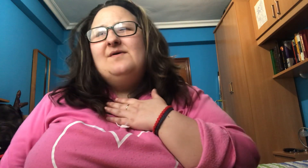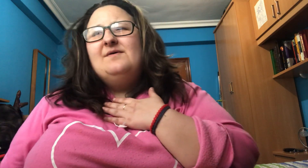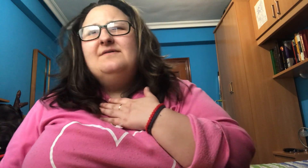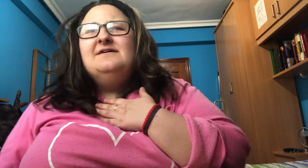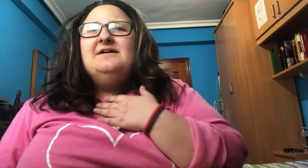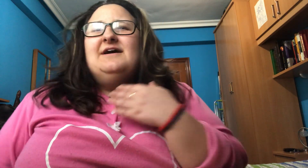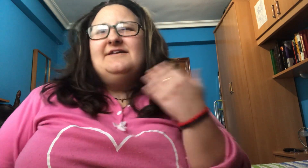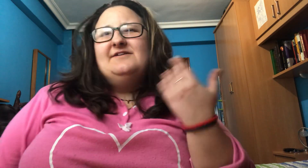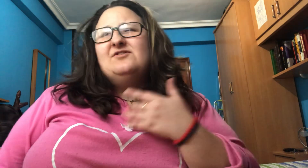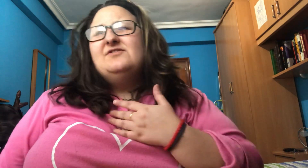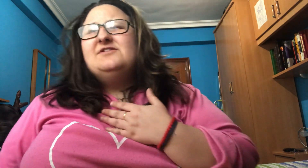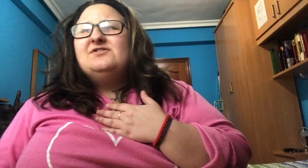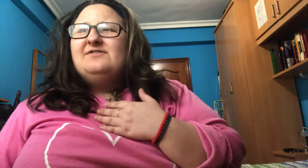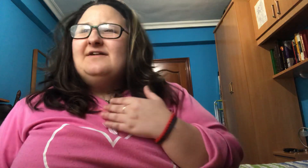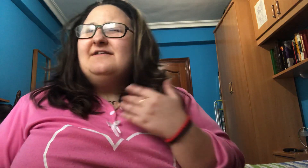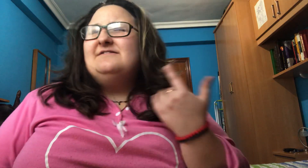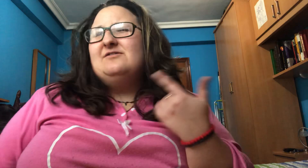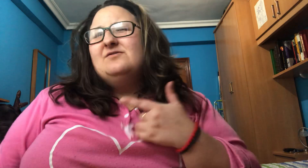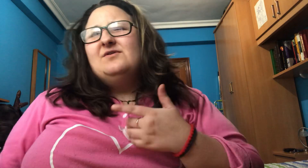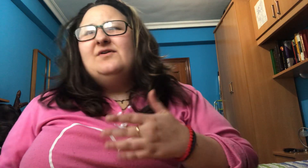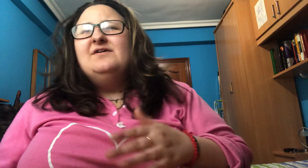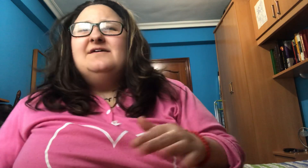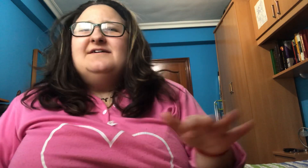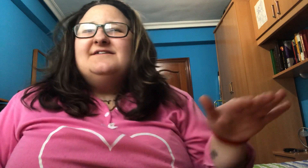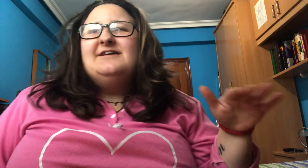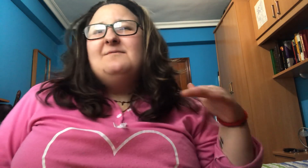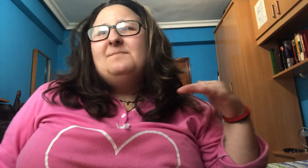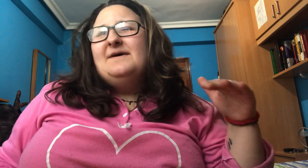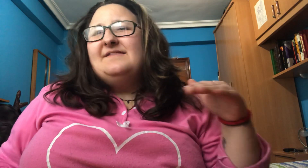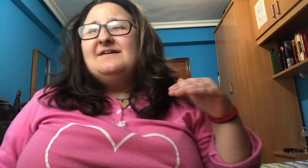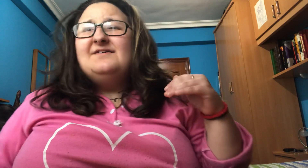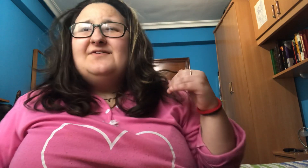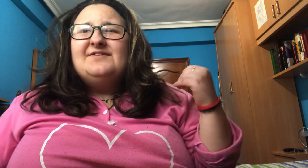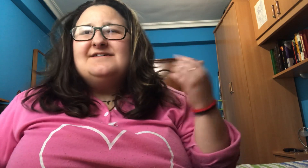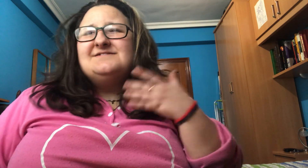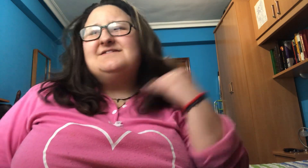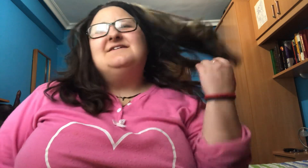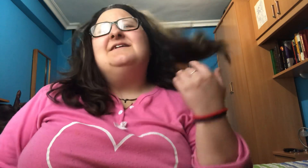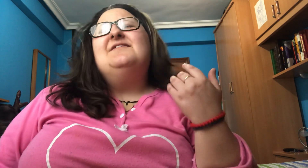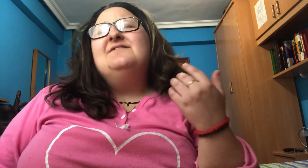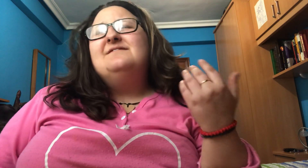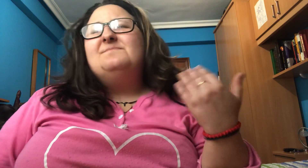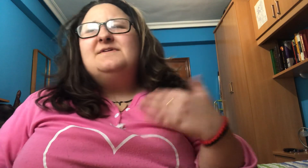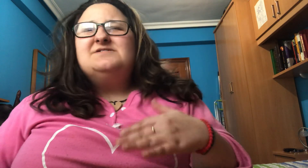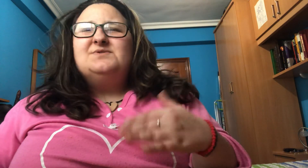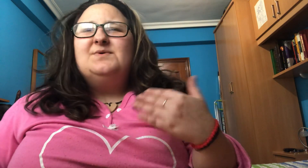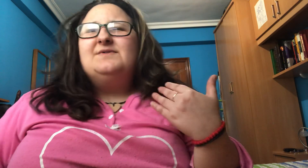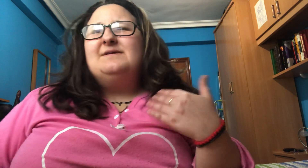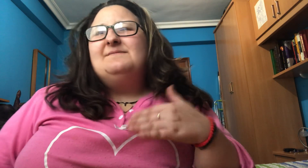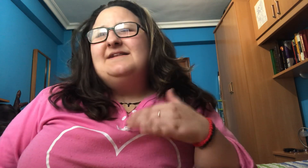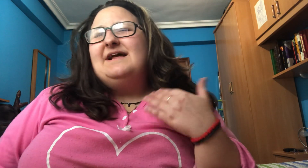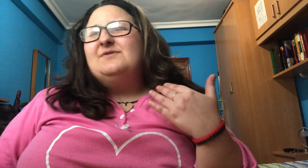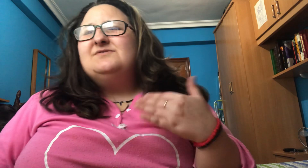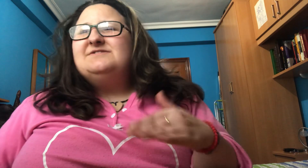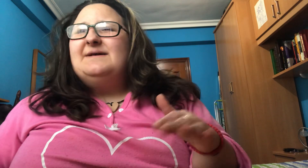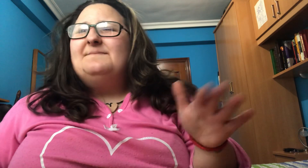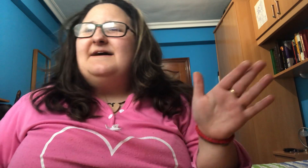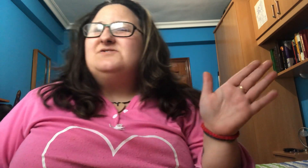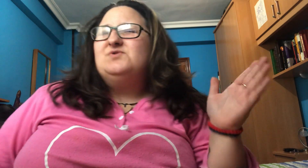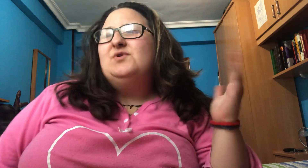loco. Ayer todito, ahora ni te toco. Llevo un par de horas tirado en el piso. De mi lado se marchó y no